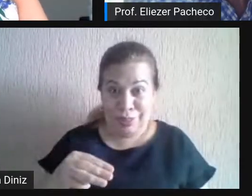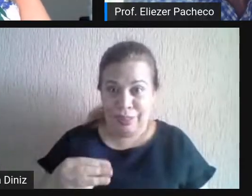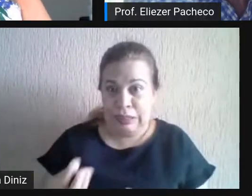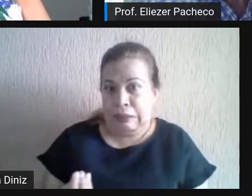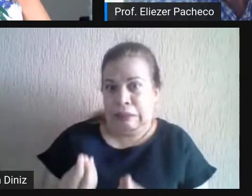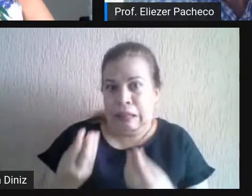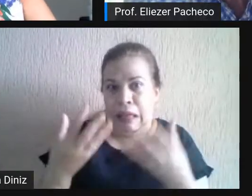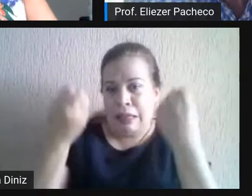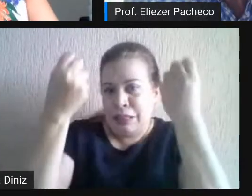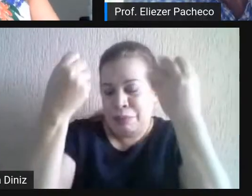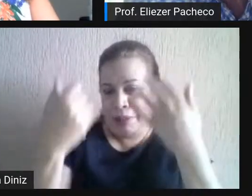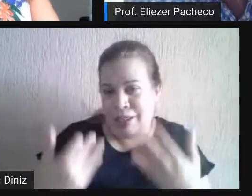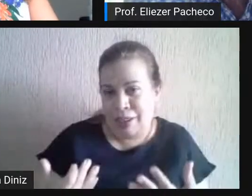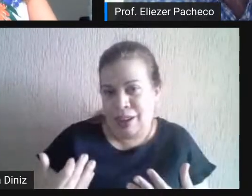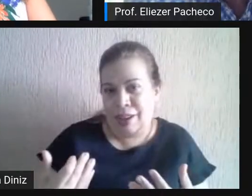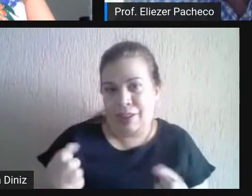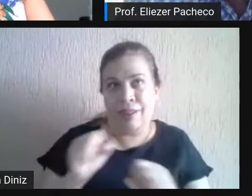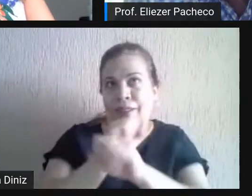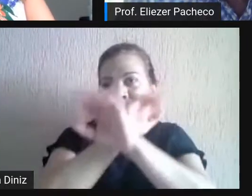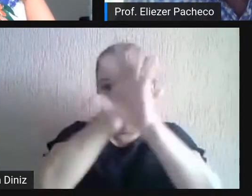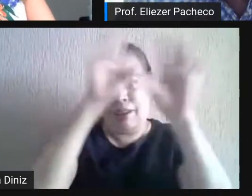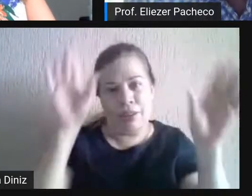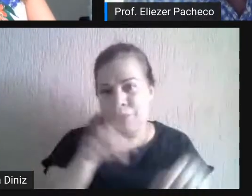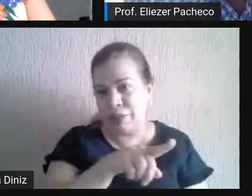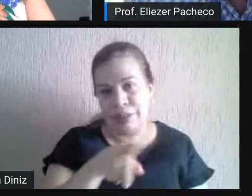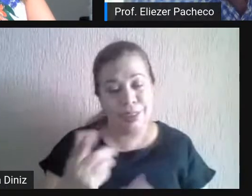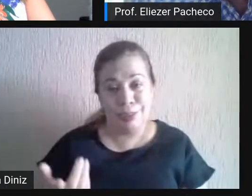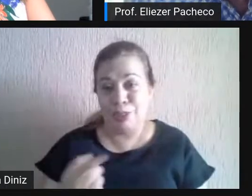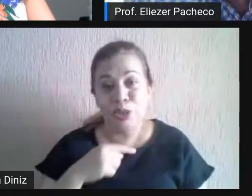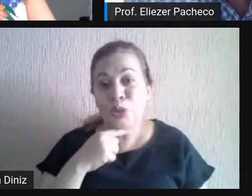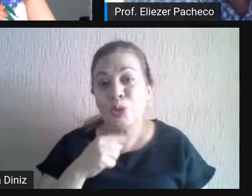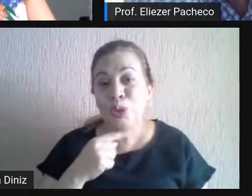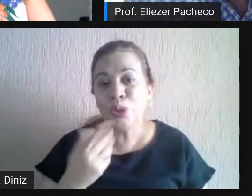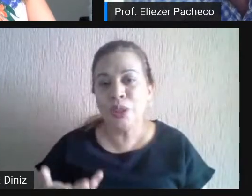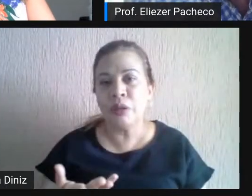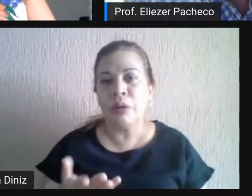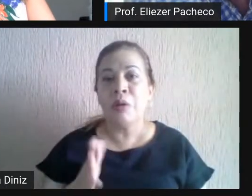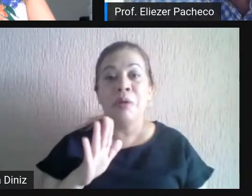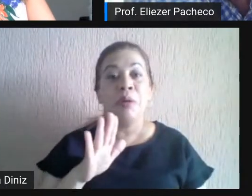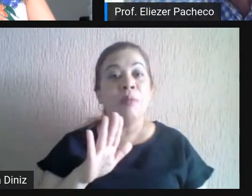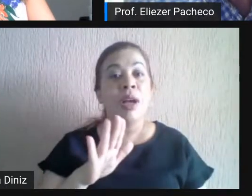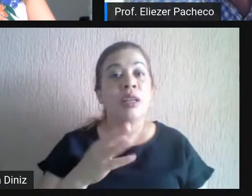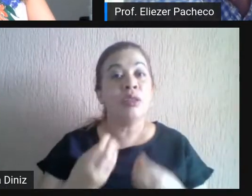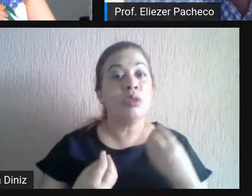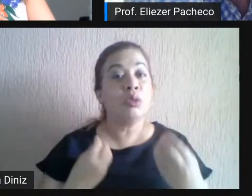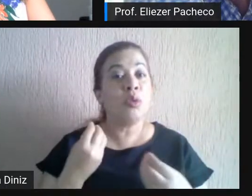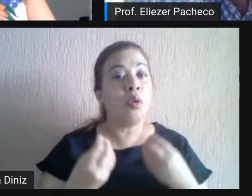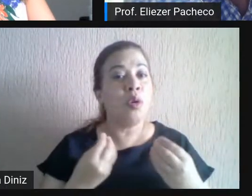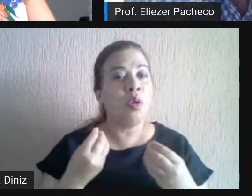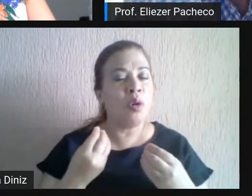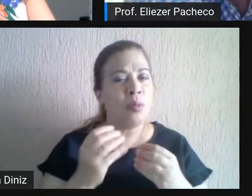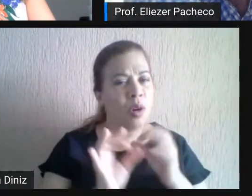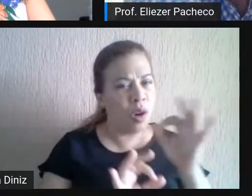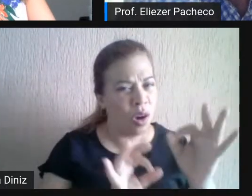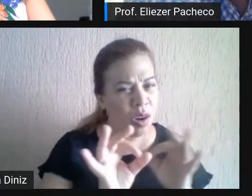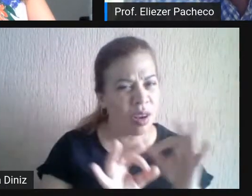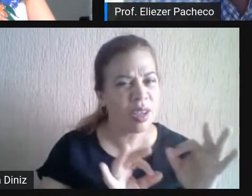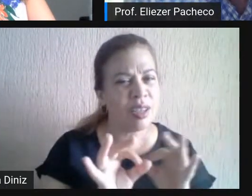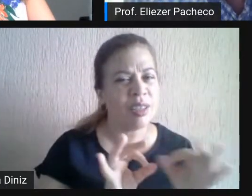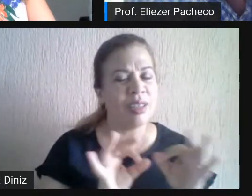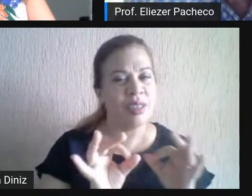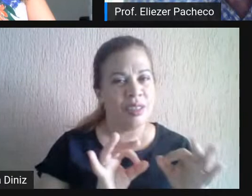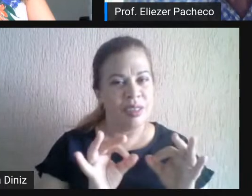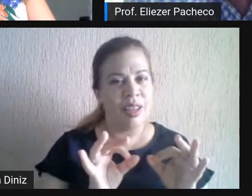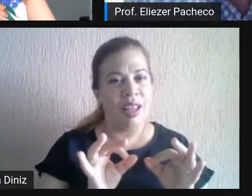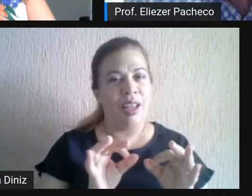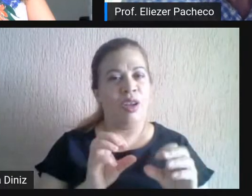né, de clarear isso aí para vocês. Agora, a forma de implementar o ensino médio integrado